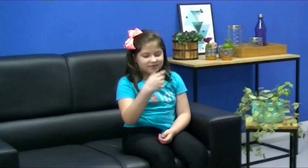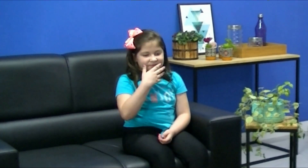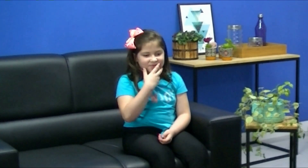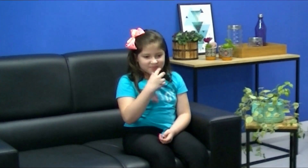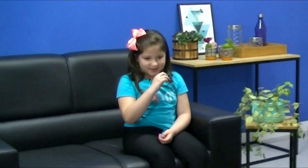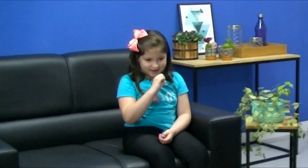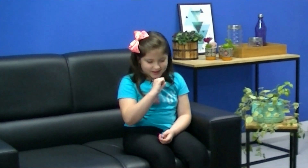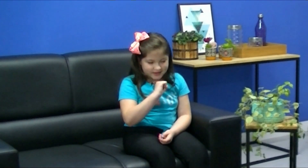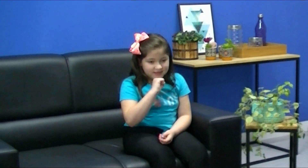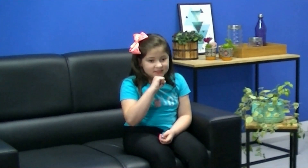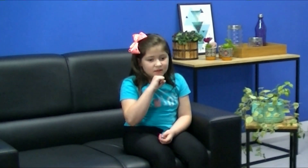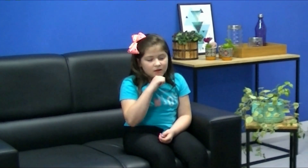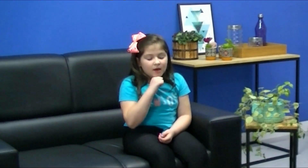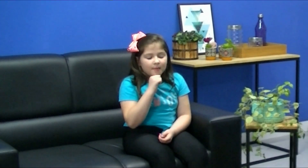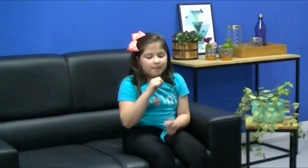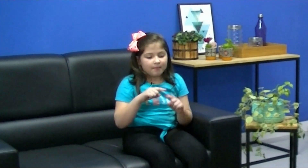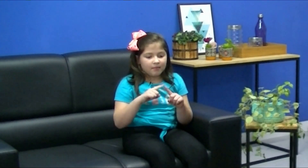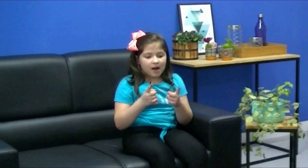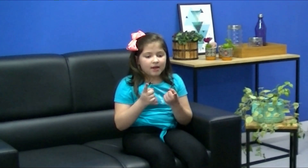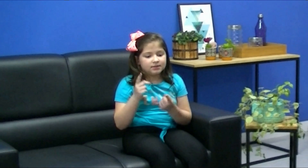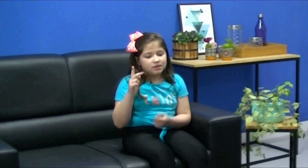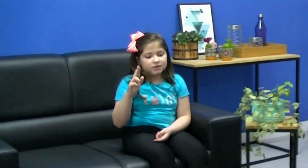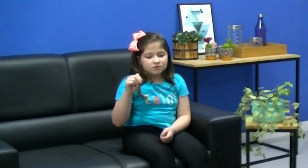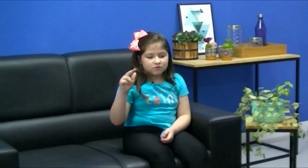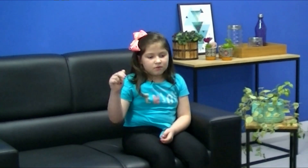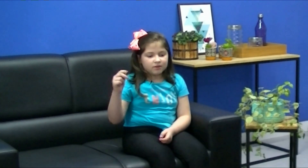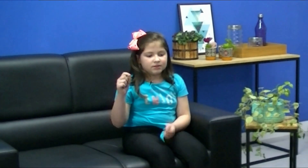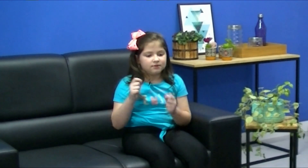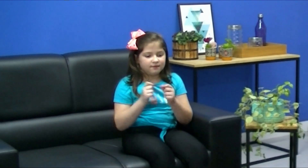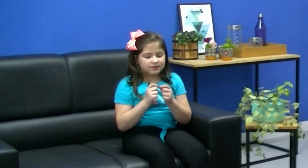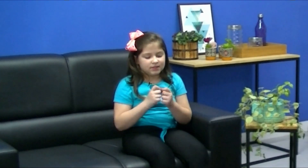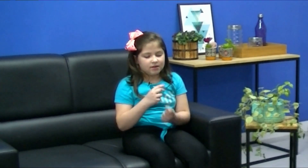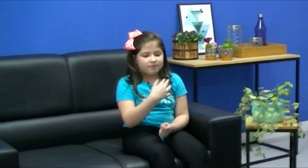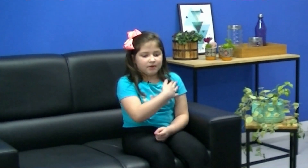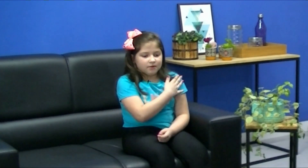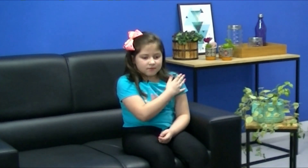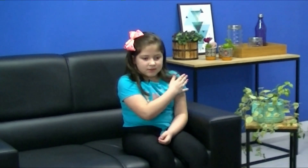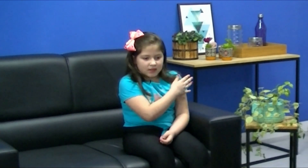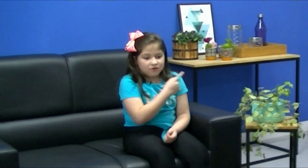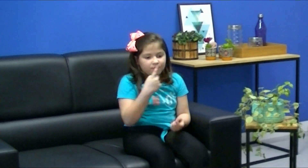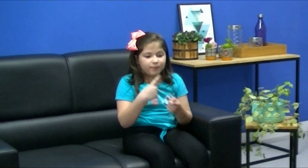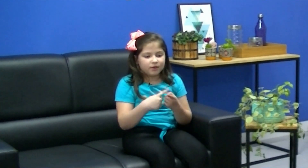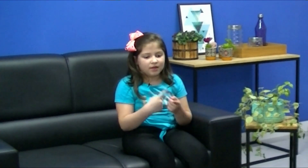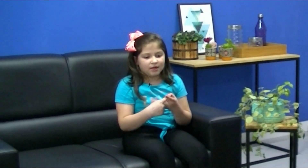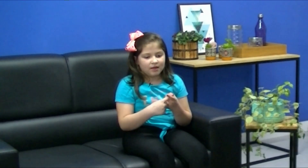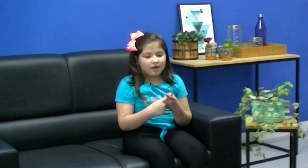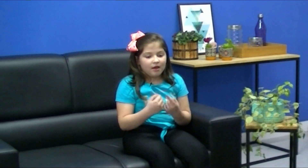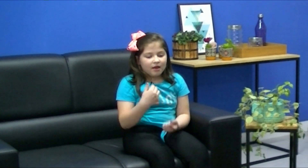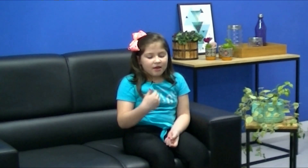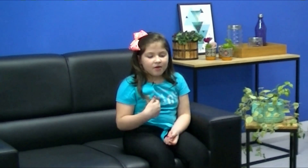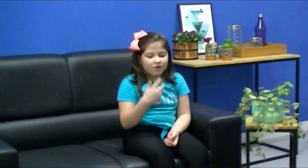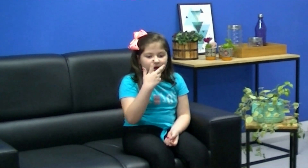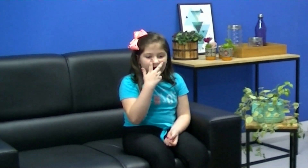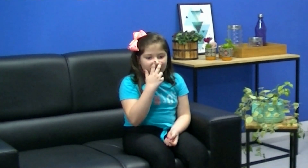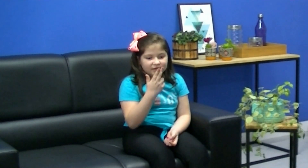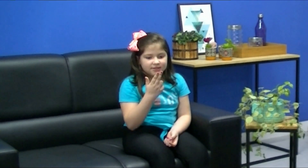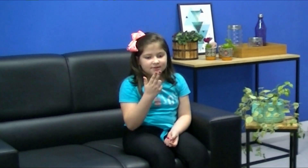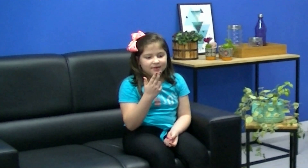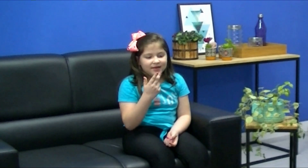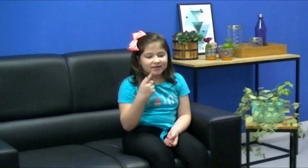meus pais, mas eles nunca fizeram preconceito, porque eu acho que